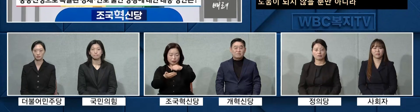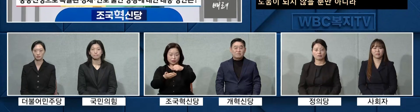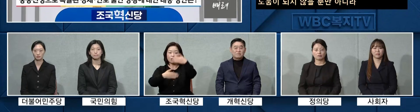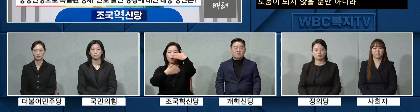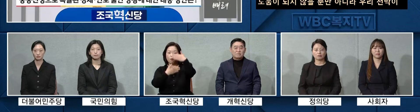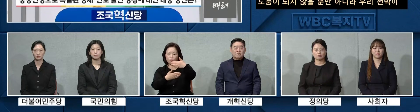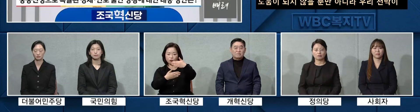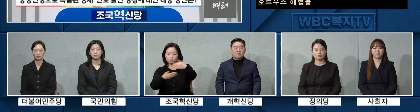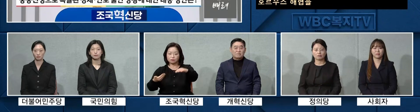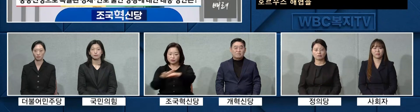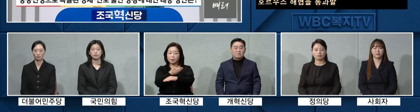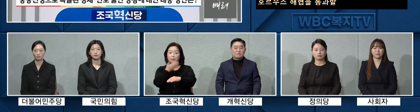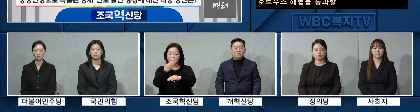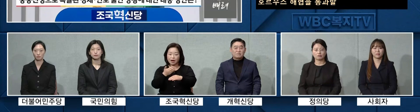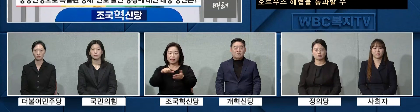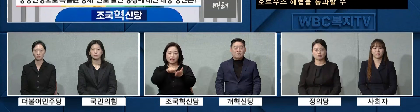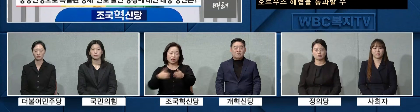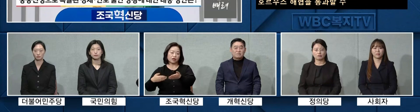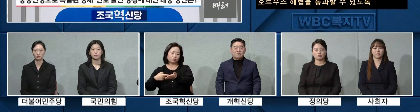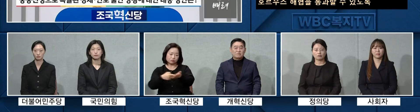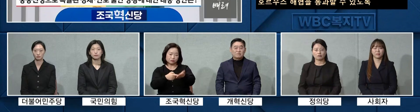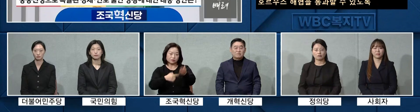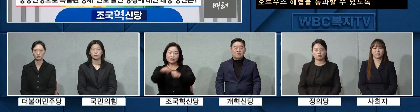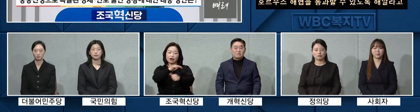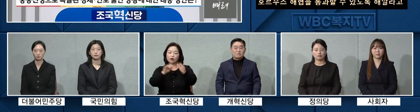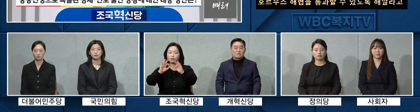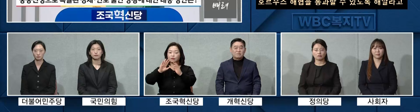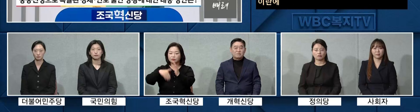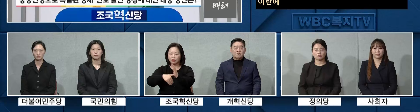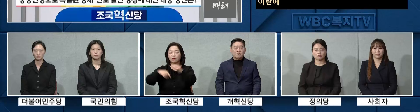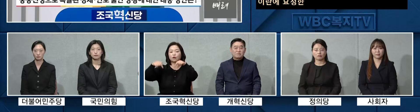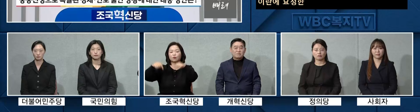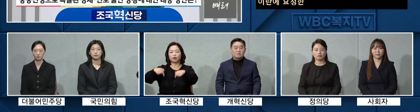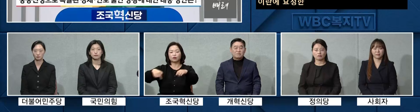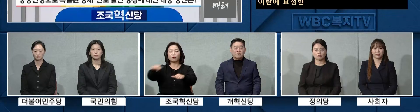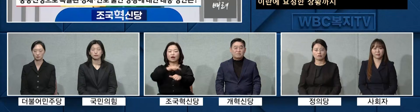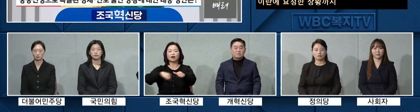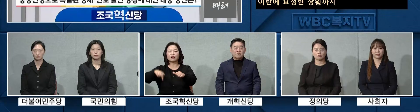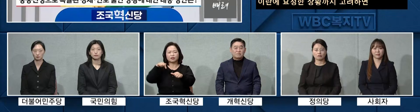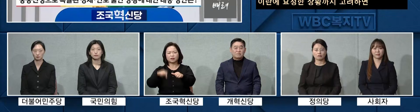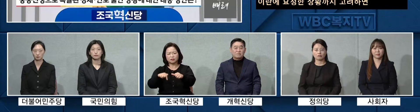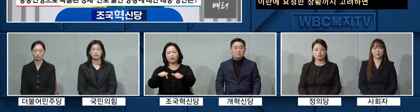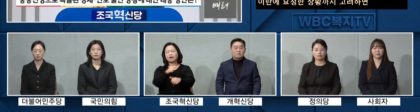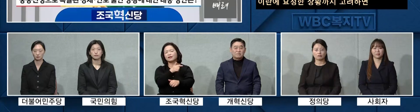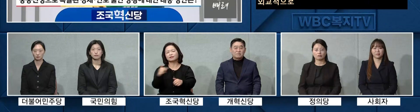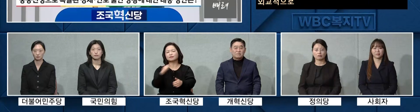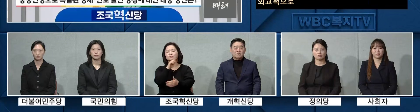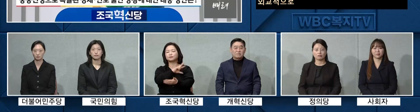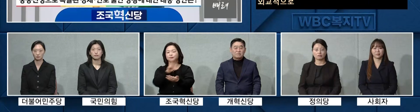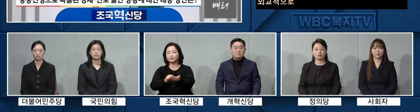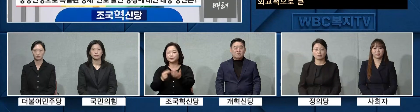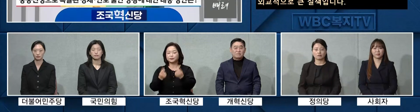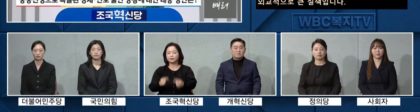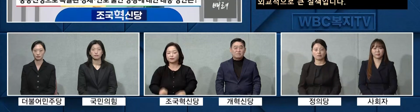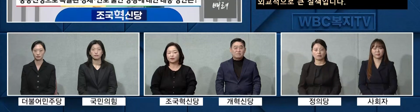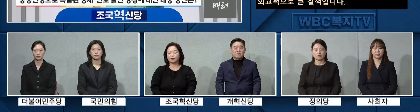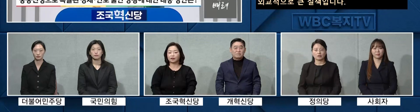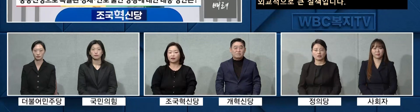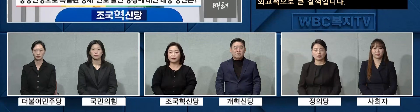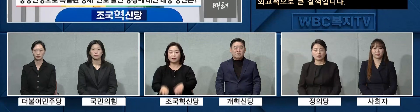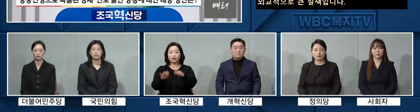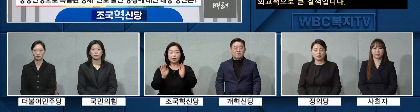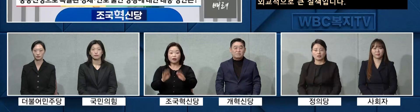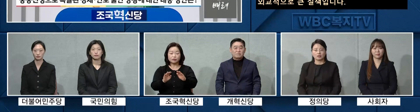있도록 해달라고 이란에 요청한 상황까지 고려하면 외교적으로 큰 실책입니다. 국민의힘 임종덕